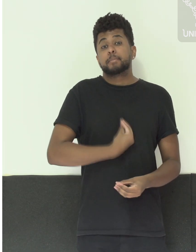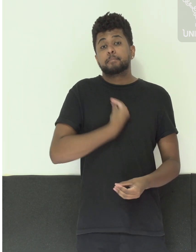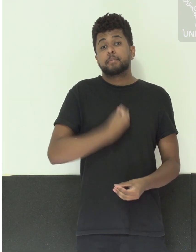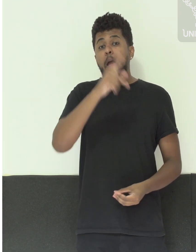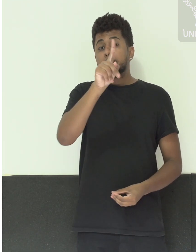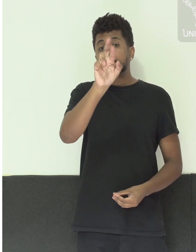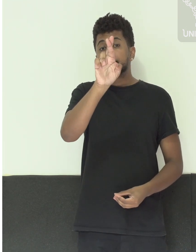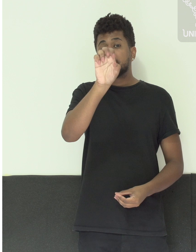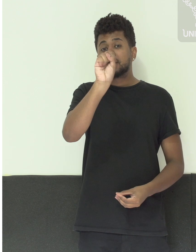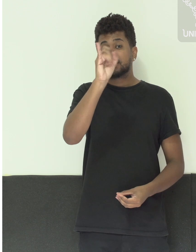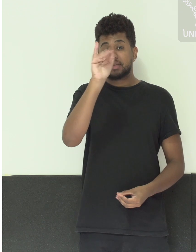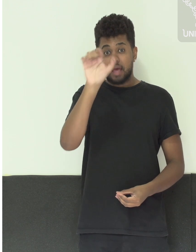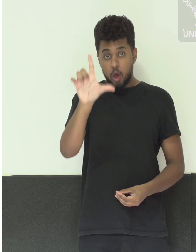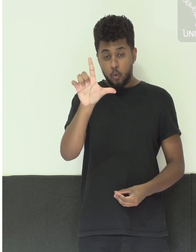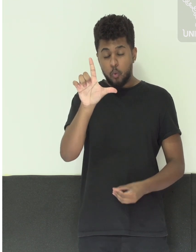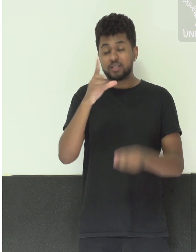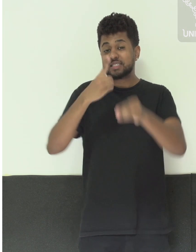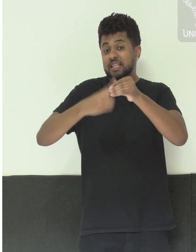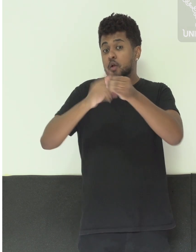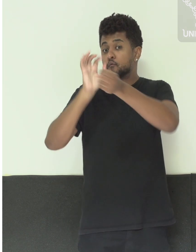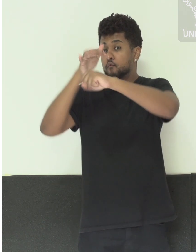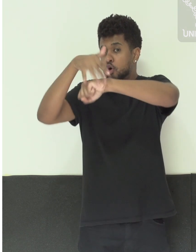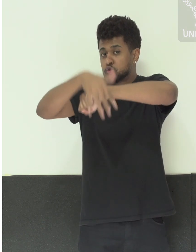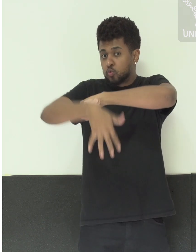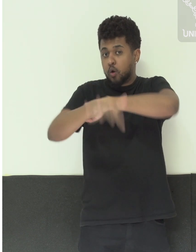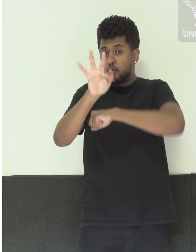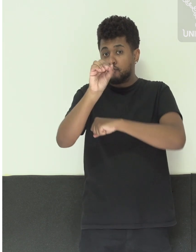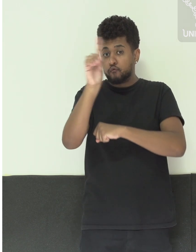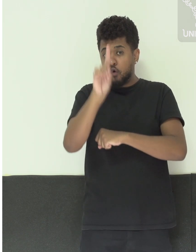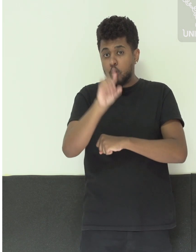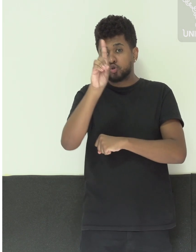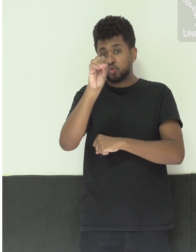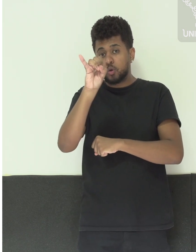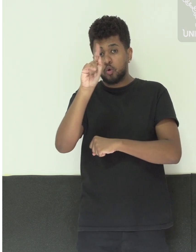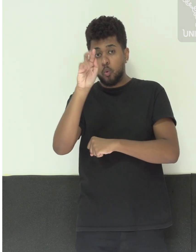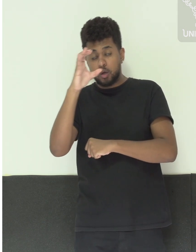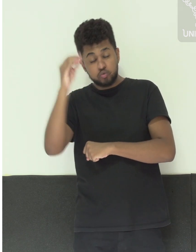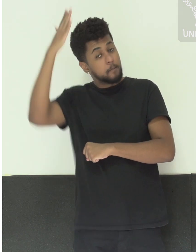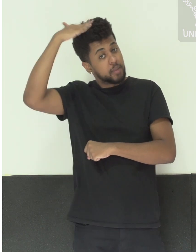presencial, na cidade de Foz do Iguaçu, Paraná, Brasil.